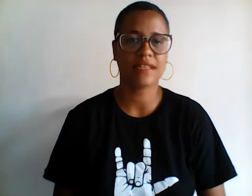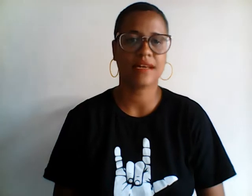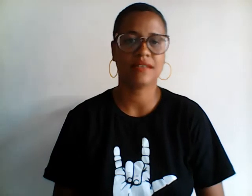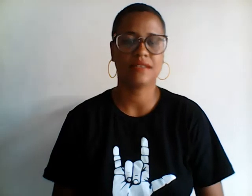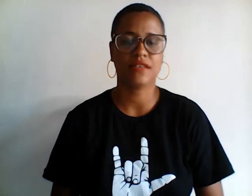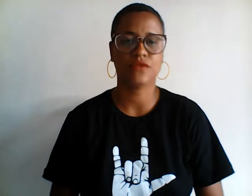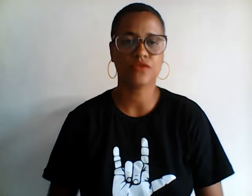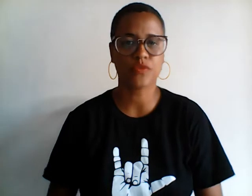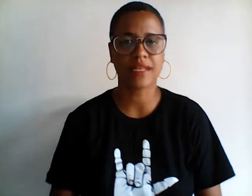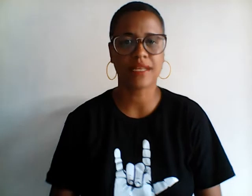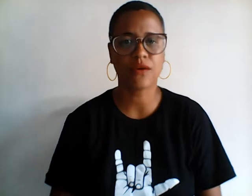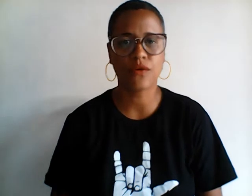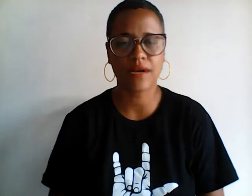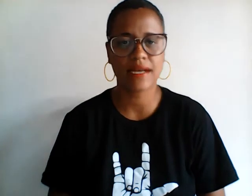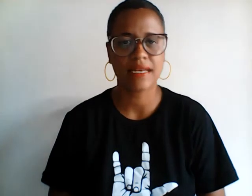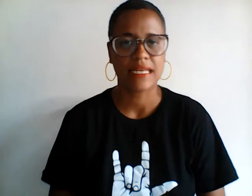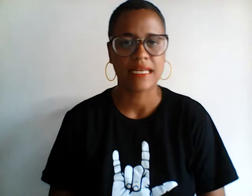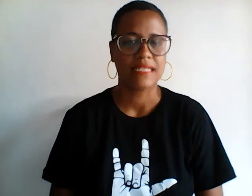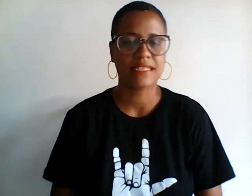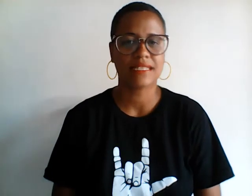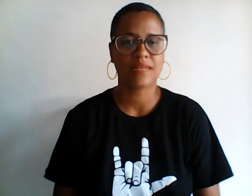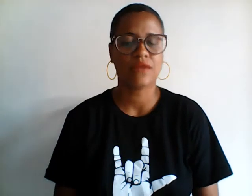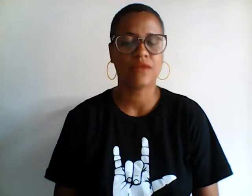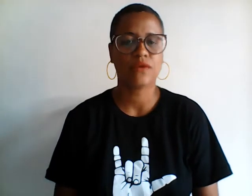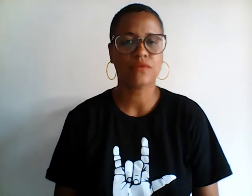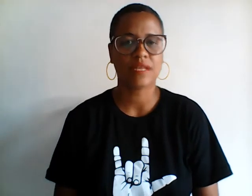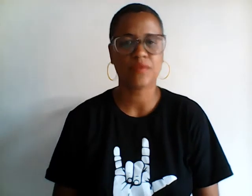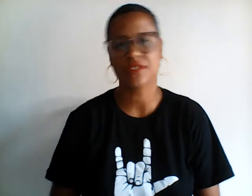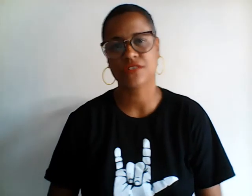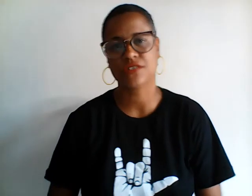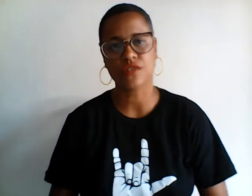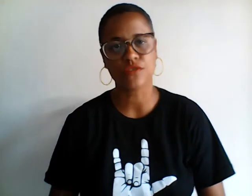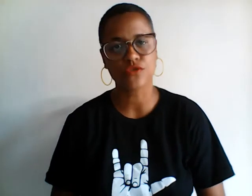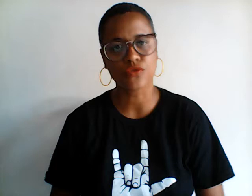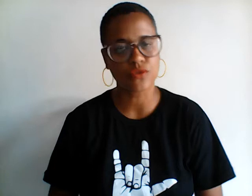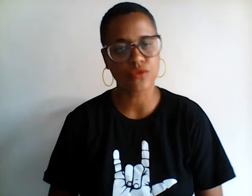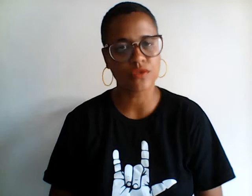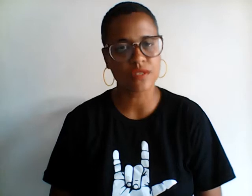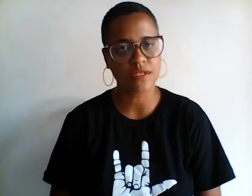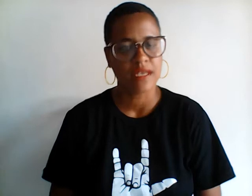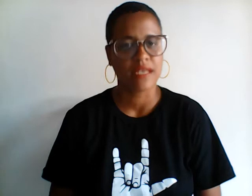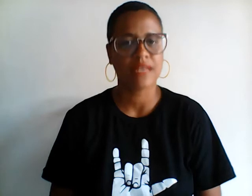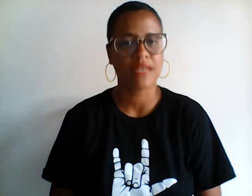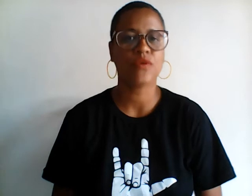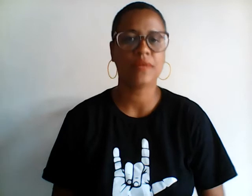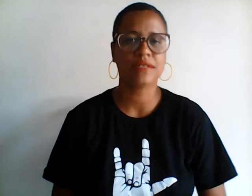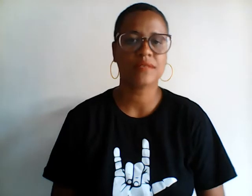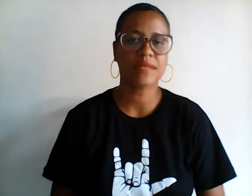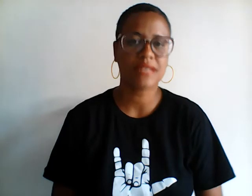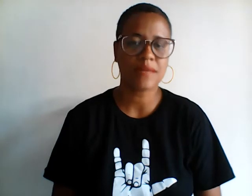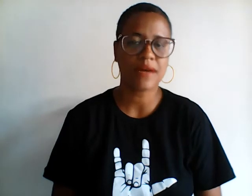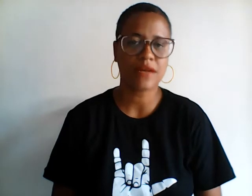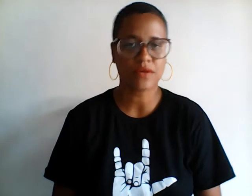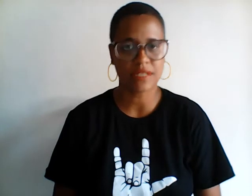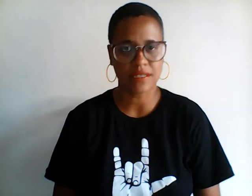sociedade. Eu sou pedagoga e já trabalho há algum tempo assessorando surdos e atualmente também trabalho